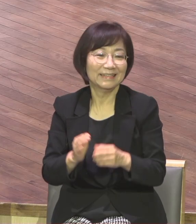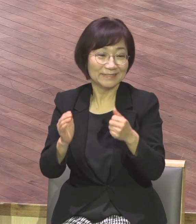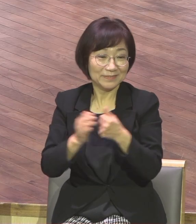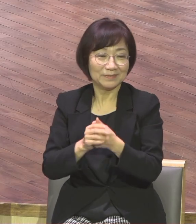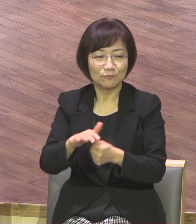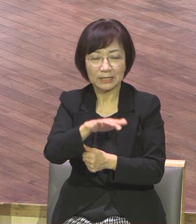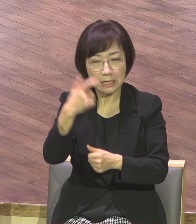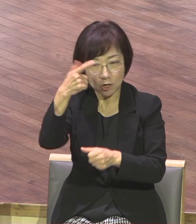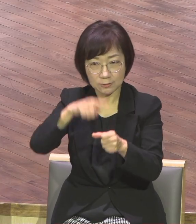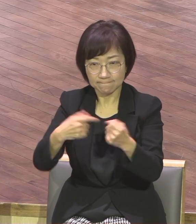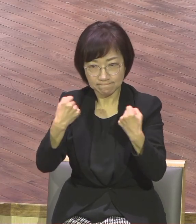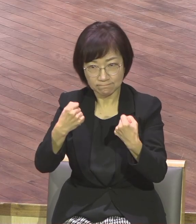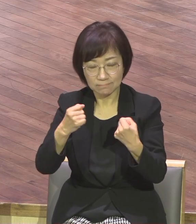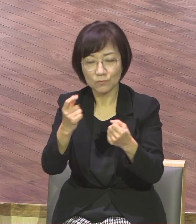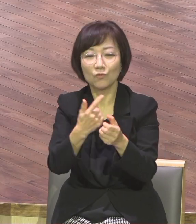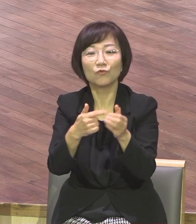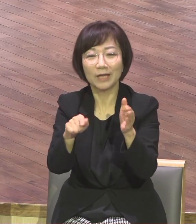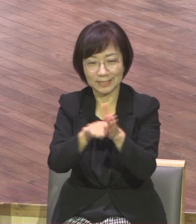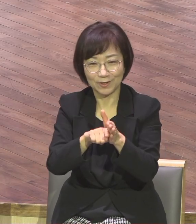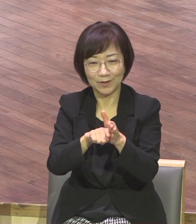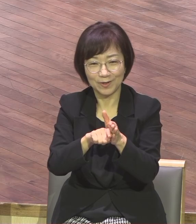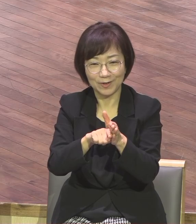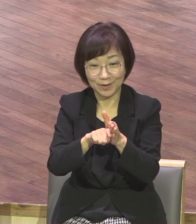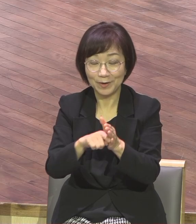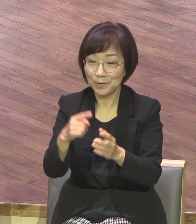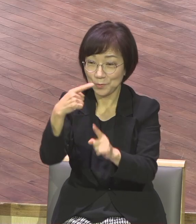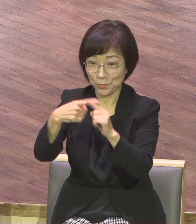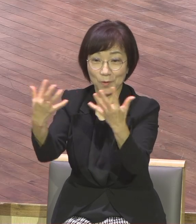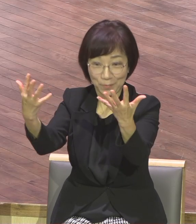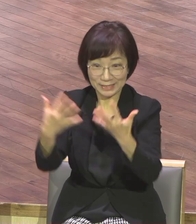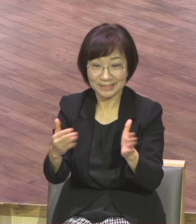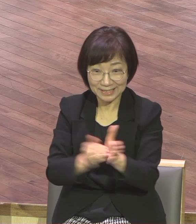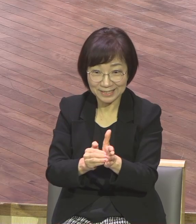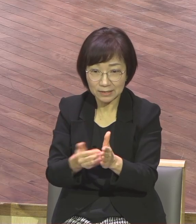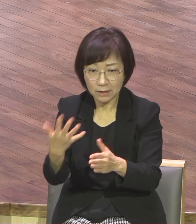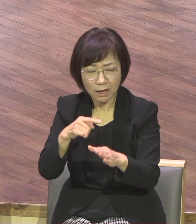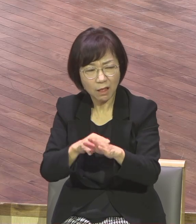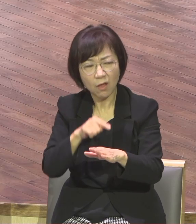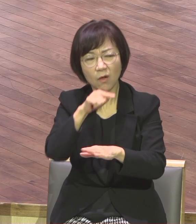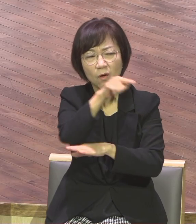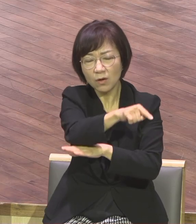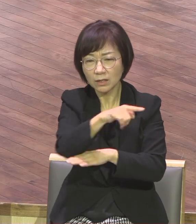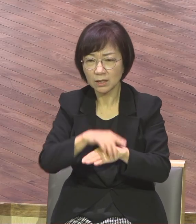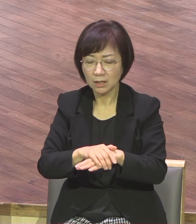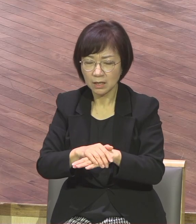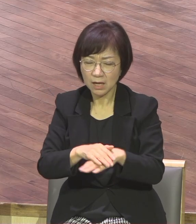하기 위해서 나온 거거든. 이 영적 비밀을 모르는 저 불신자 종교인들 장기결석자들